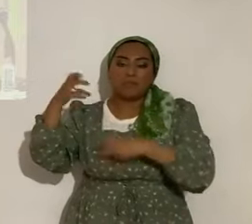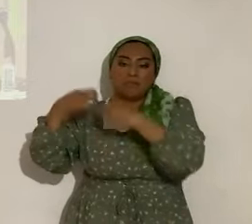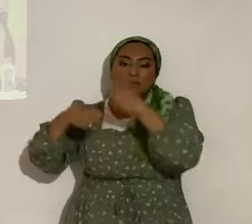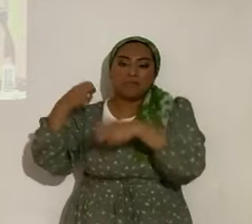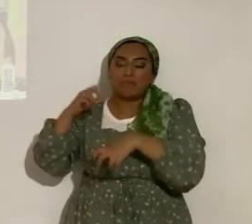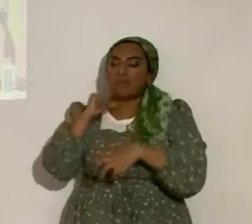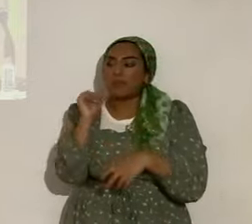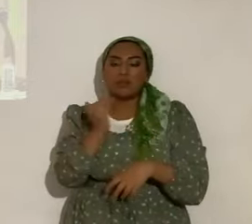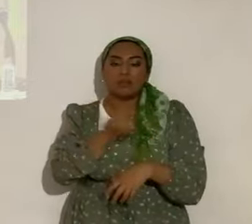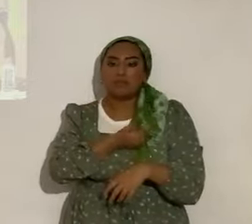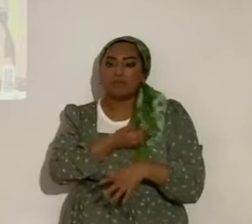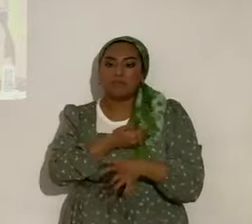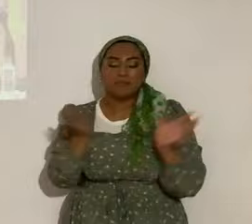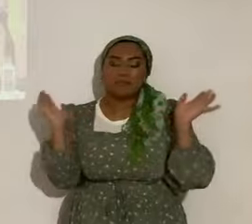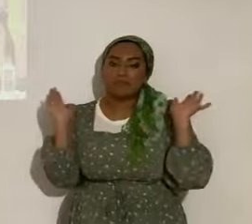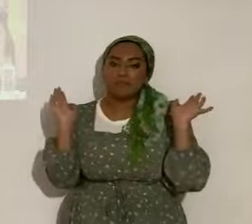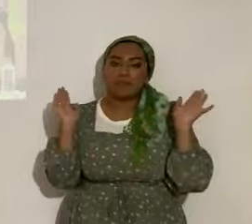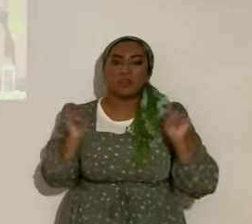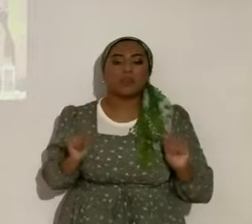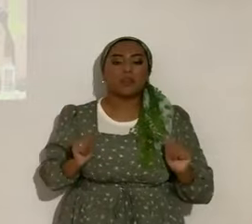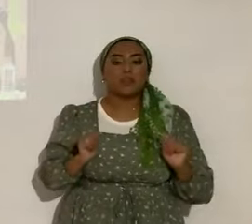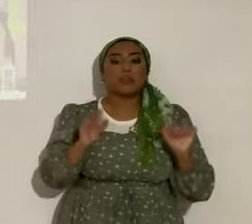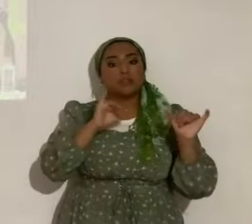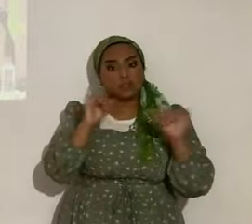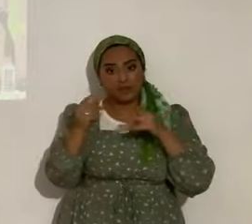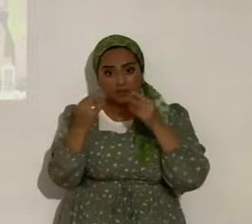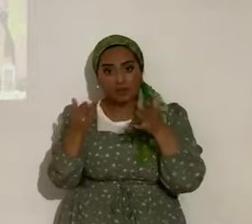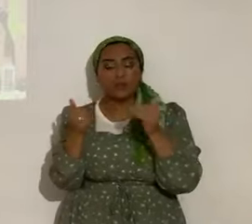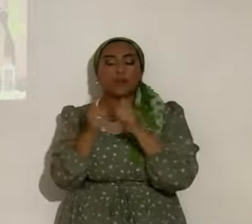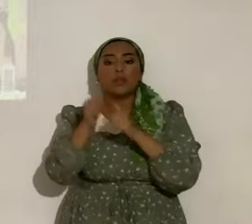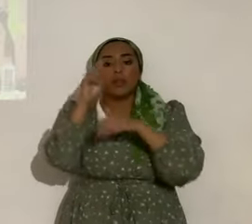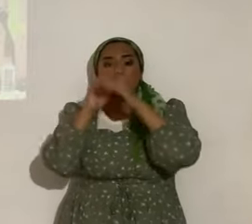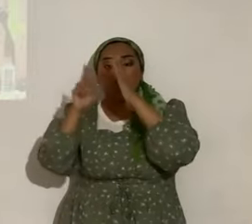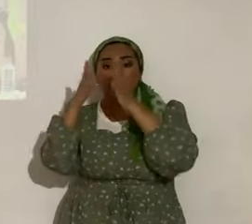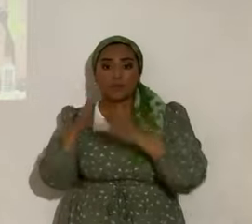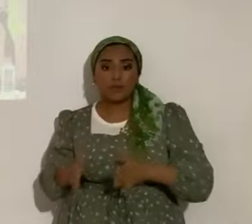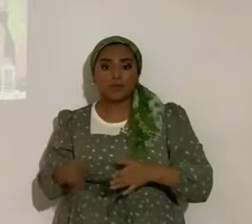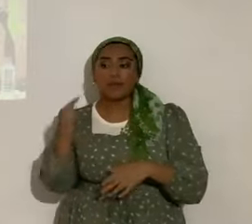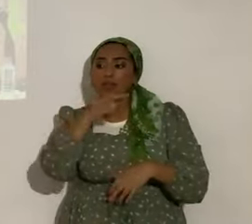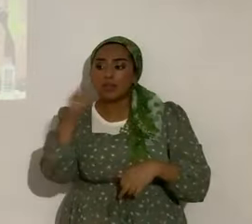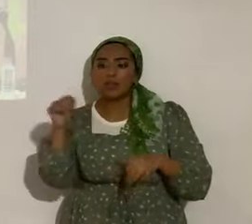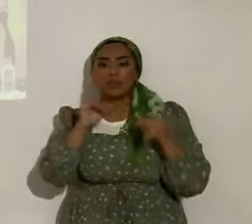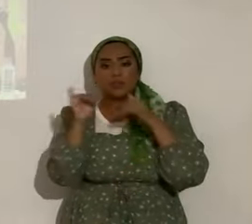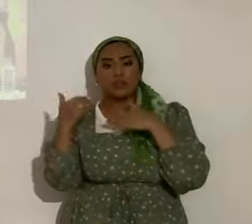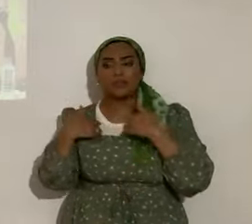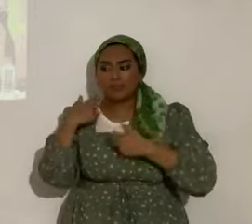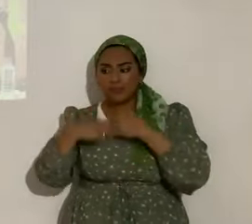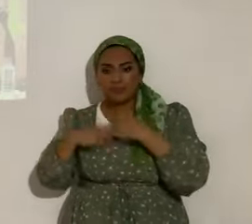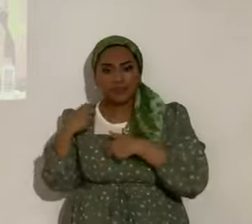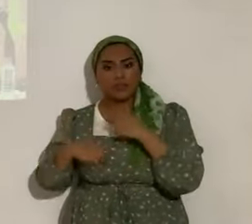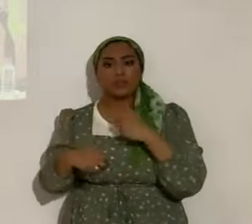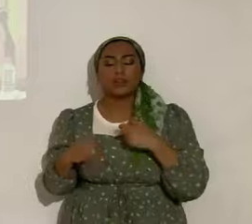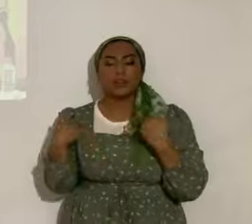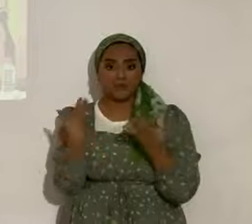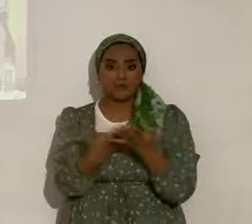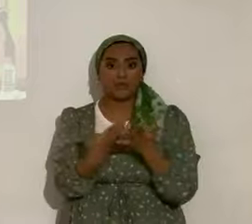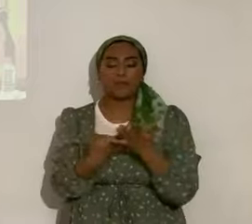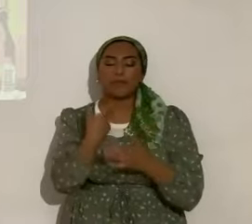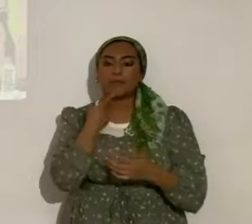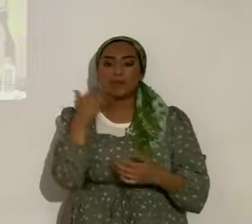no de nosotros. Porque eso mismo hicieron con los profetas. Ellos también sufrieron estas cosas. Aquí lo dice